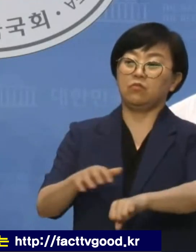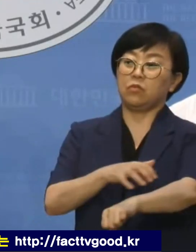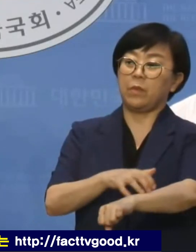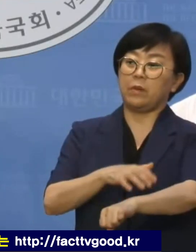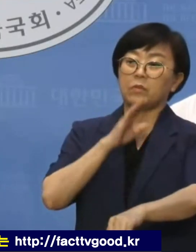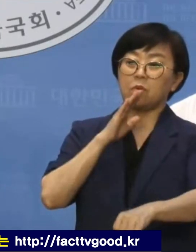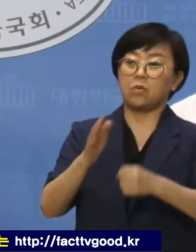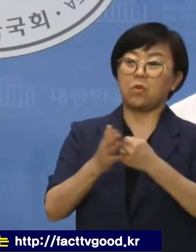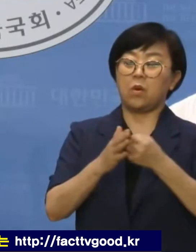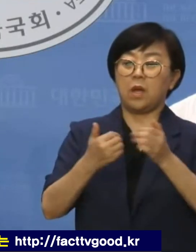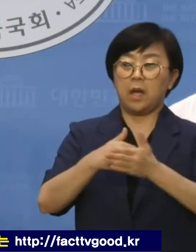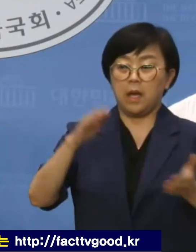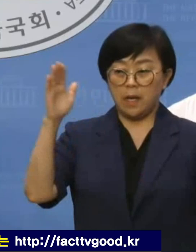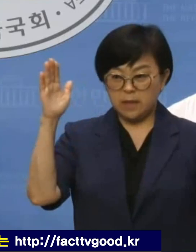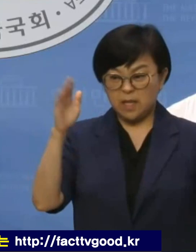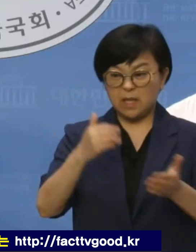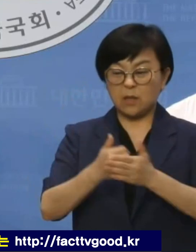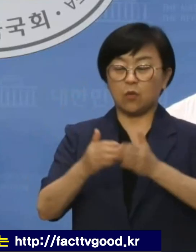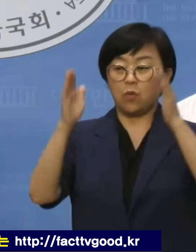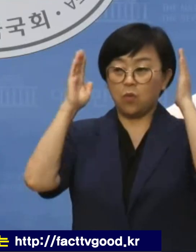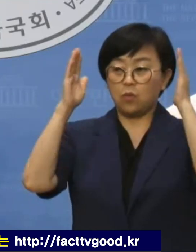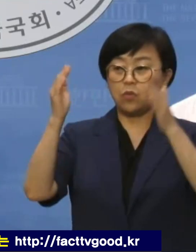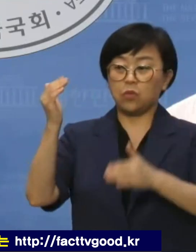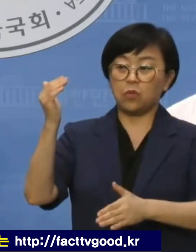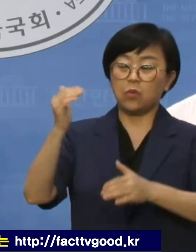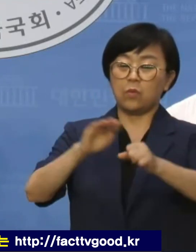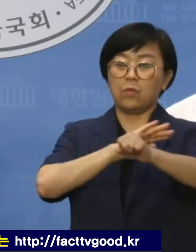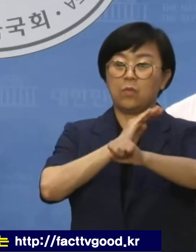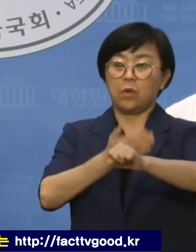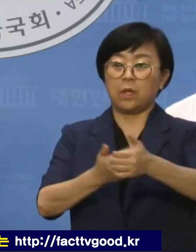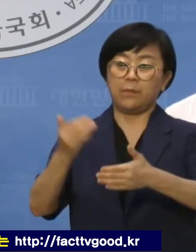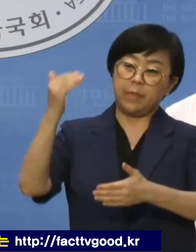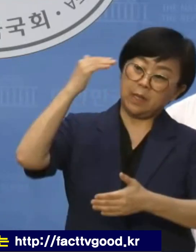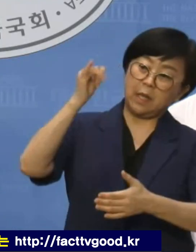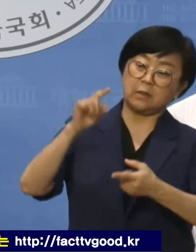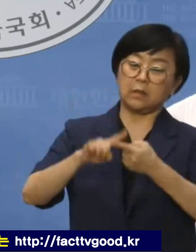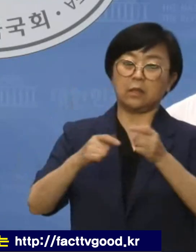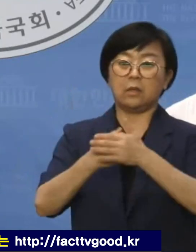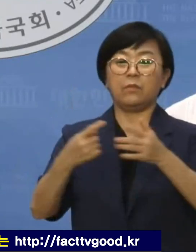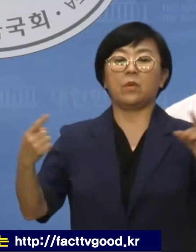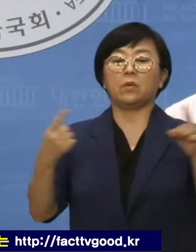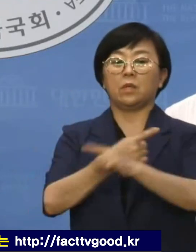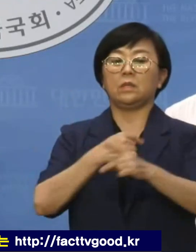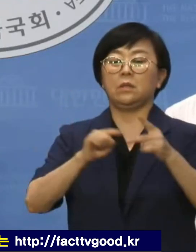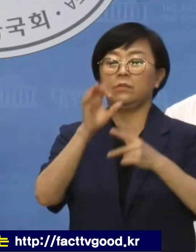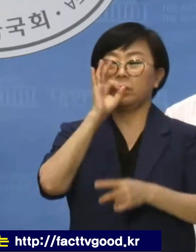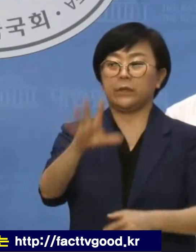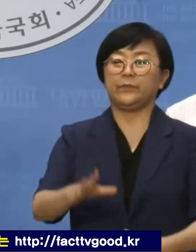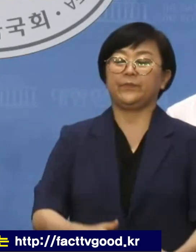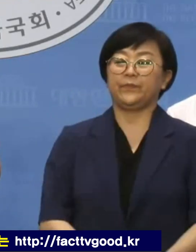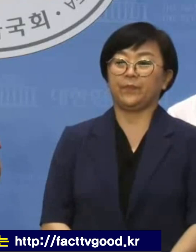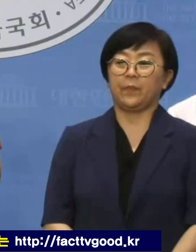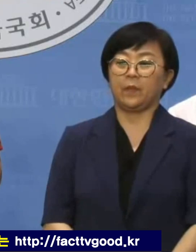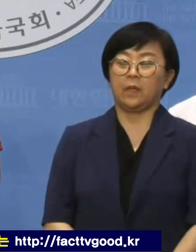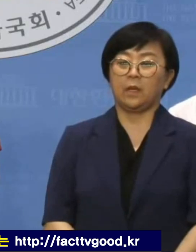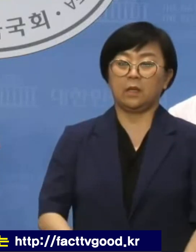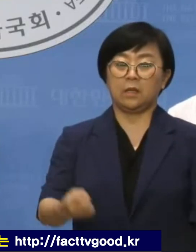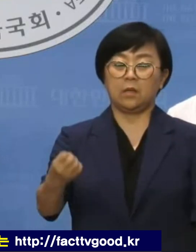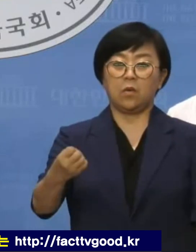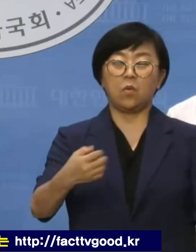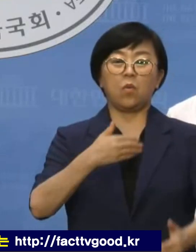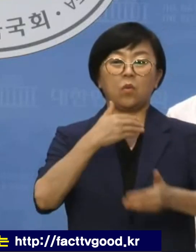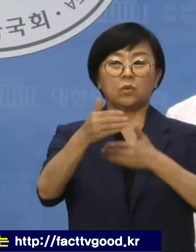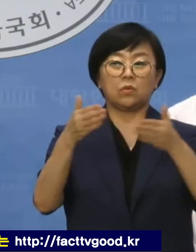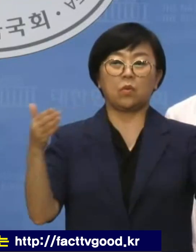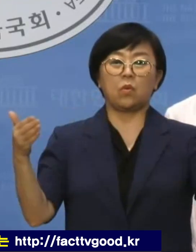아니라 아이들의 학습권까지 침해하는 이 고속도로 변경을 이해할 수가 없는 것입니다. 매연